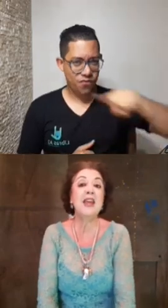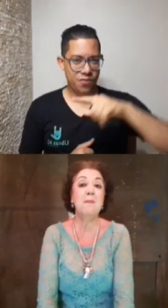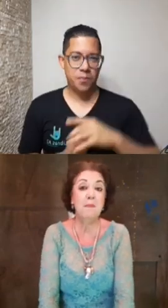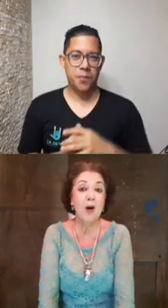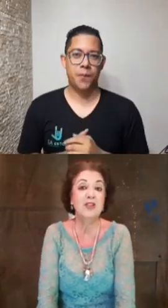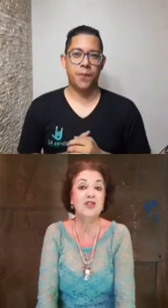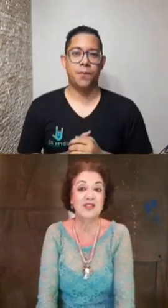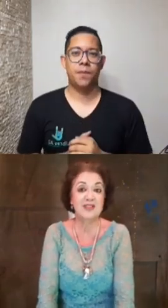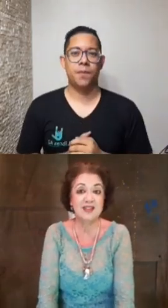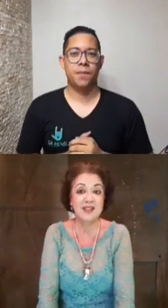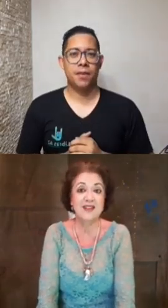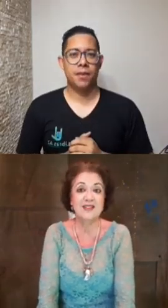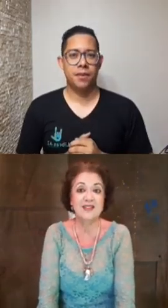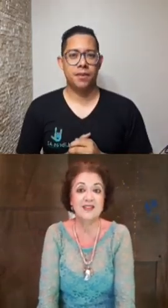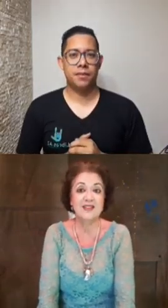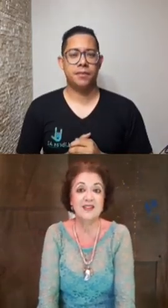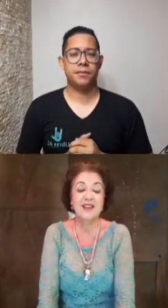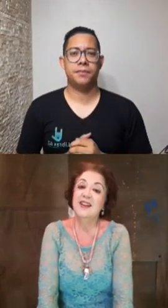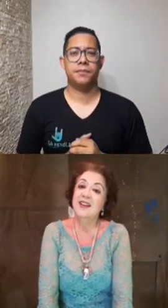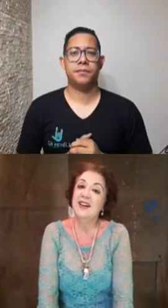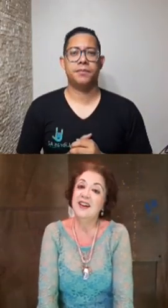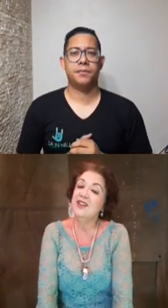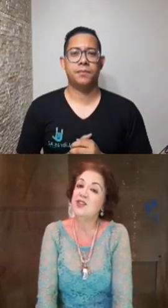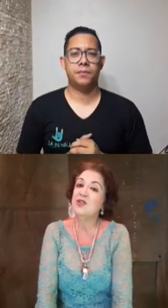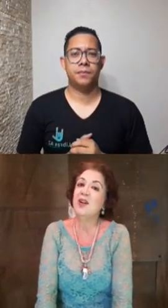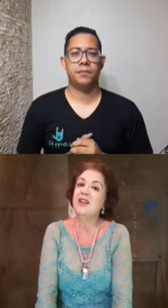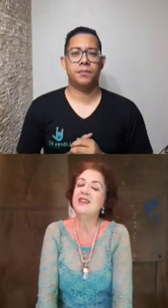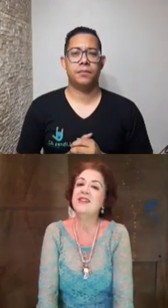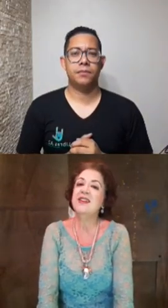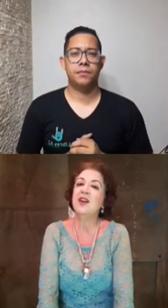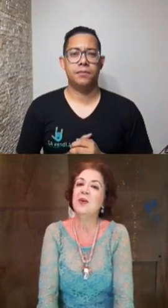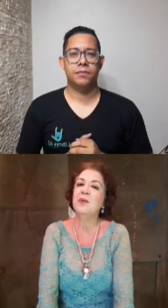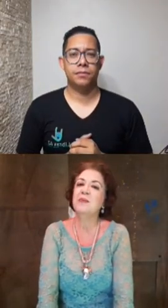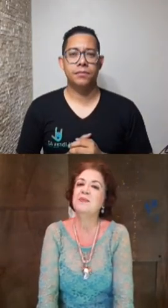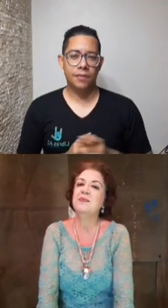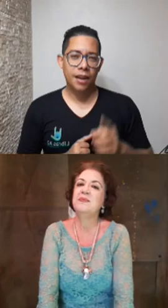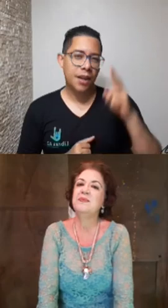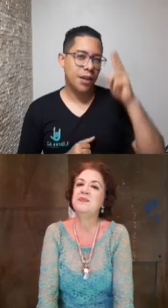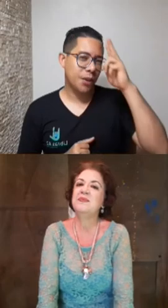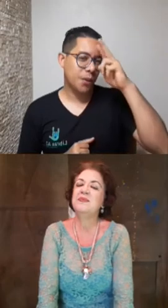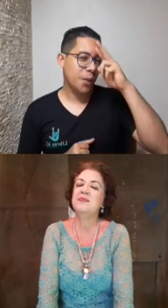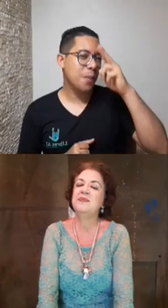bem que pode ser a história desse rio.